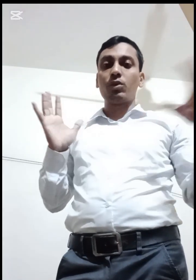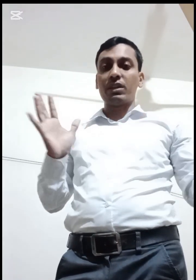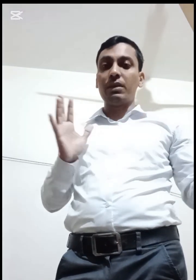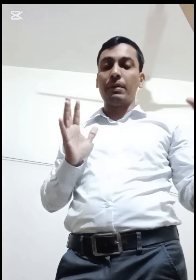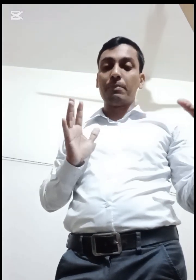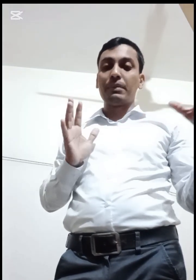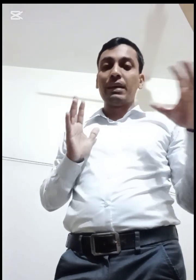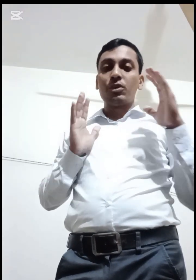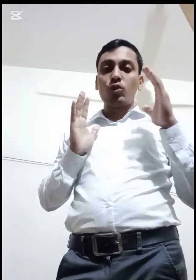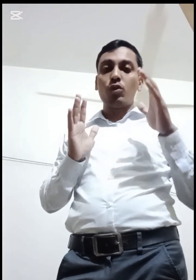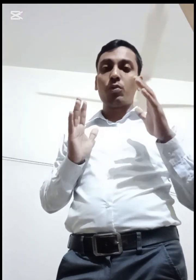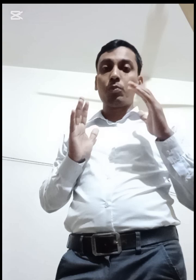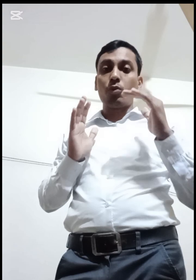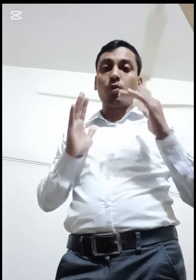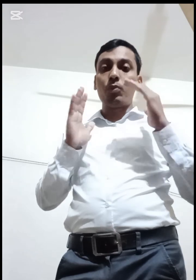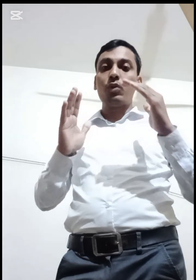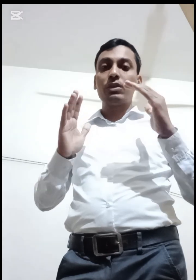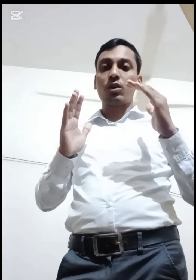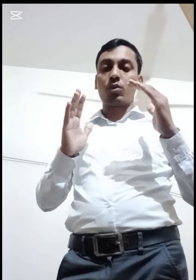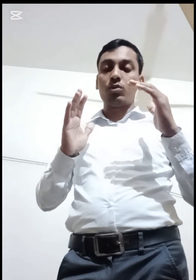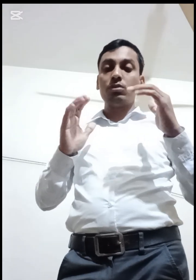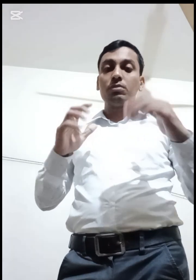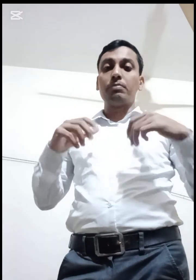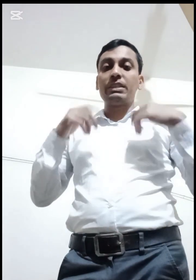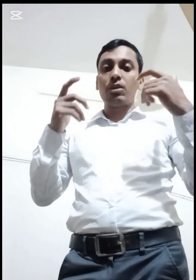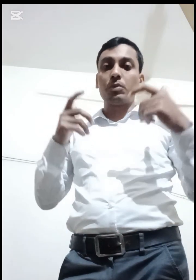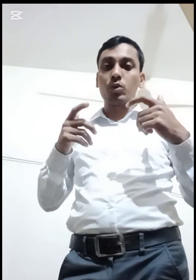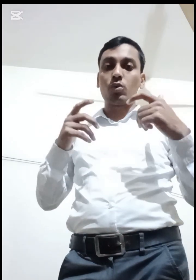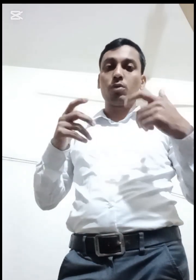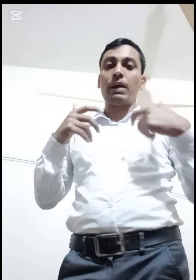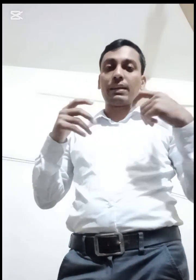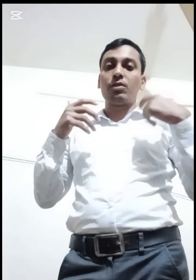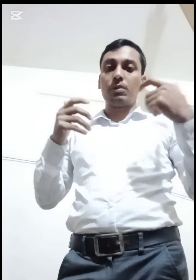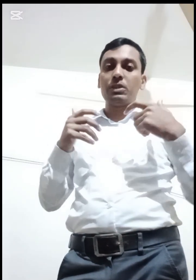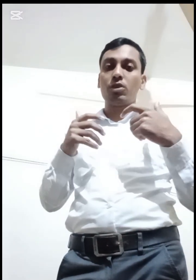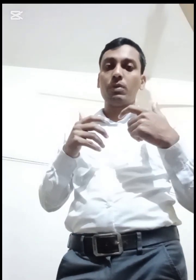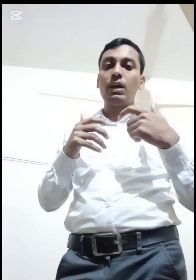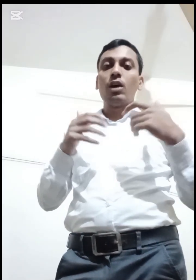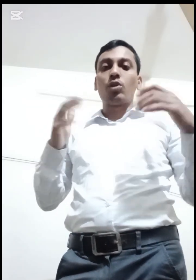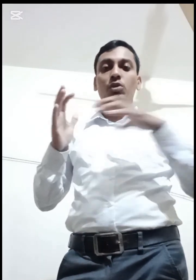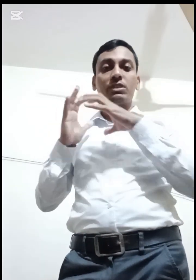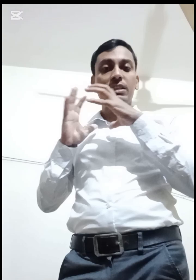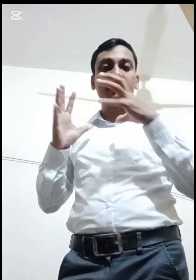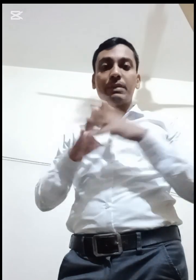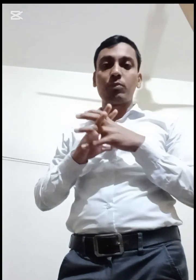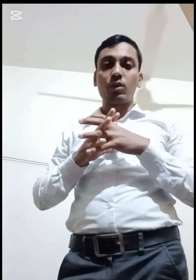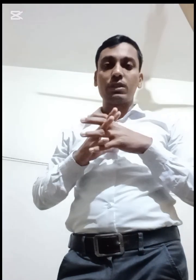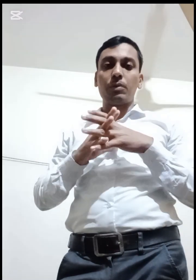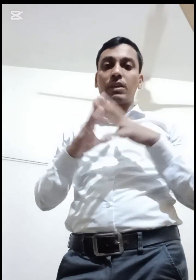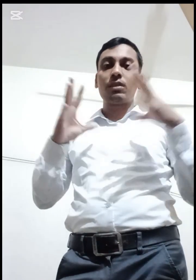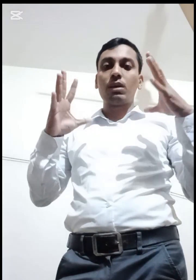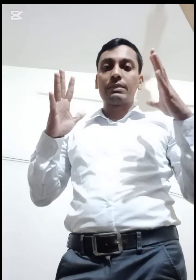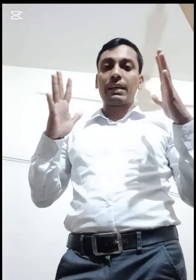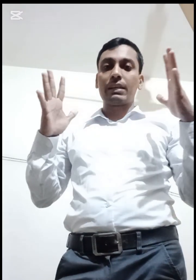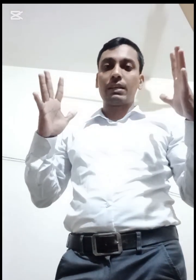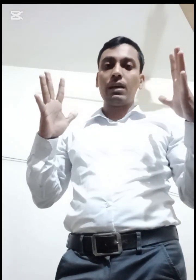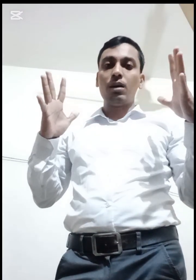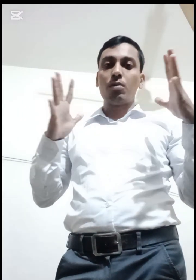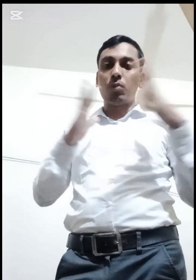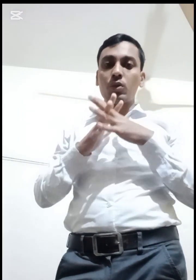হতে দিবে। 16 উপরে যখন বেশি হবে, 17 বা 18 বা 20 হবে, তখন সে ট্রিপ করে যাবে, অর্থাৎ সার্কিটটা বন্ধ